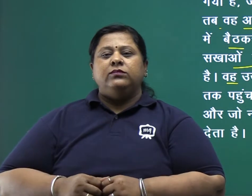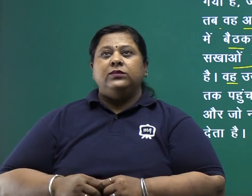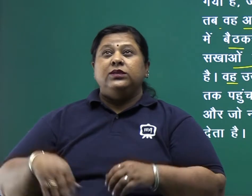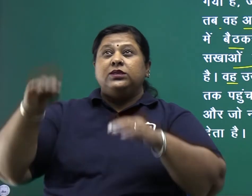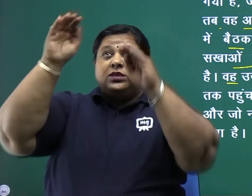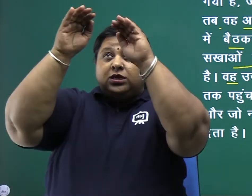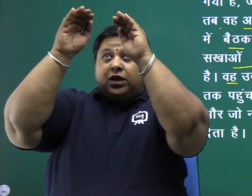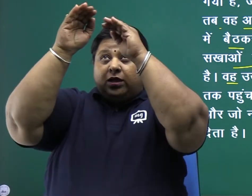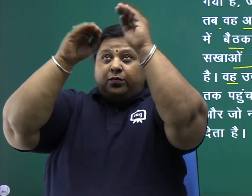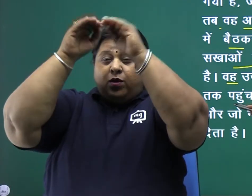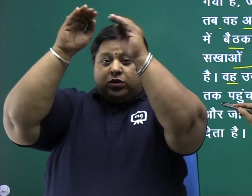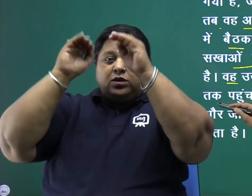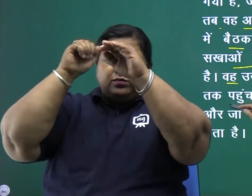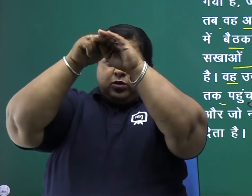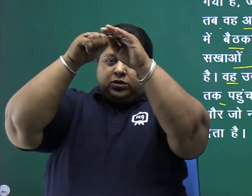छीके तक पहुंचकर